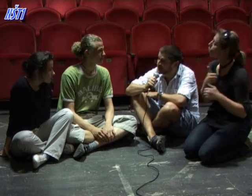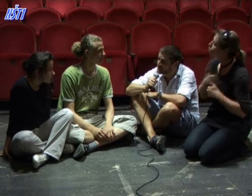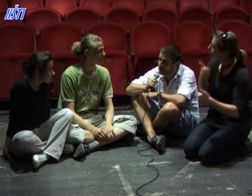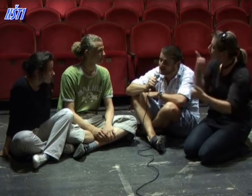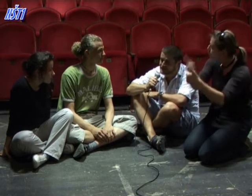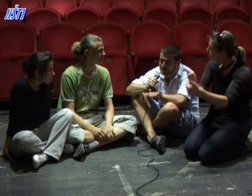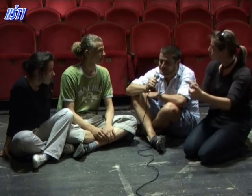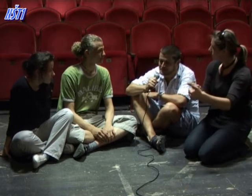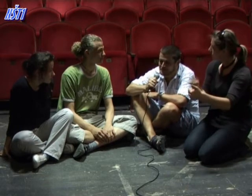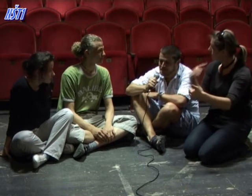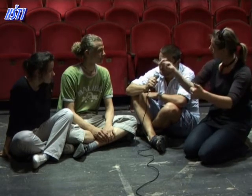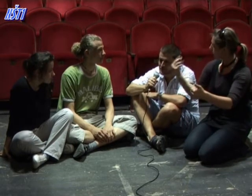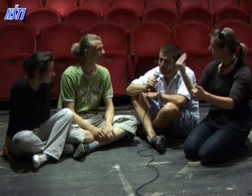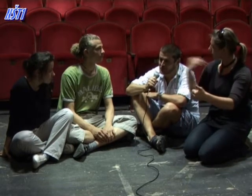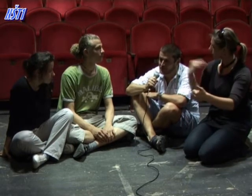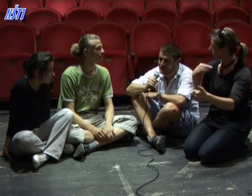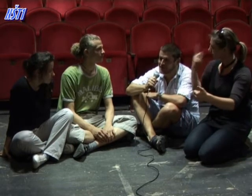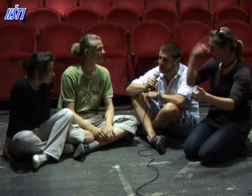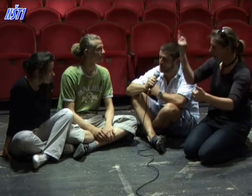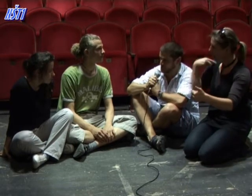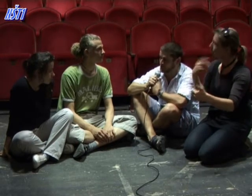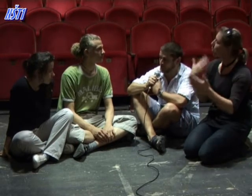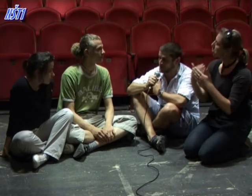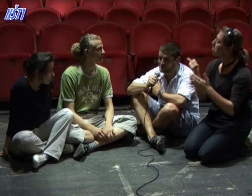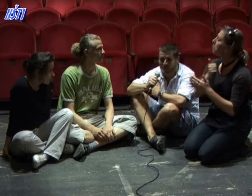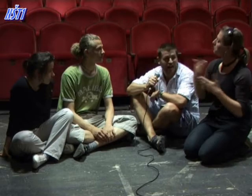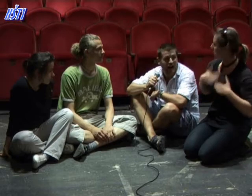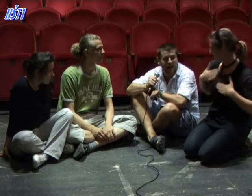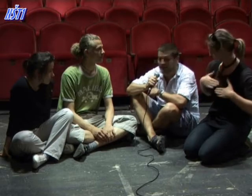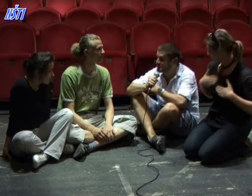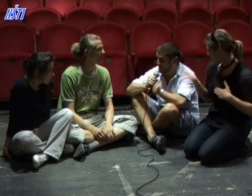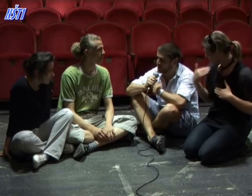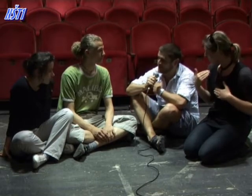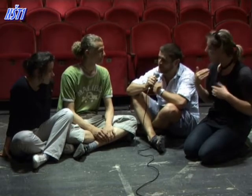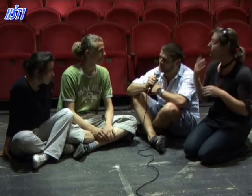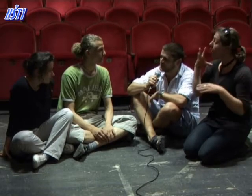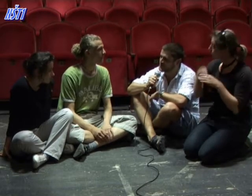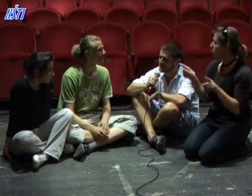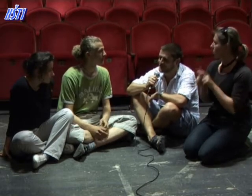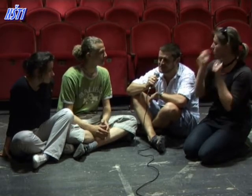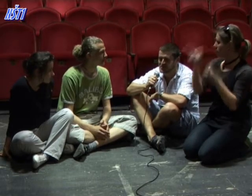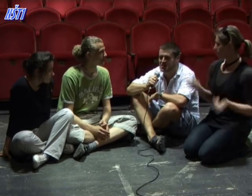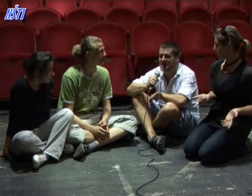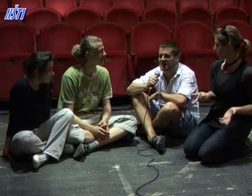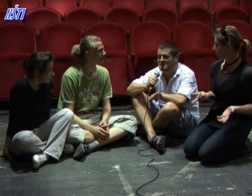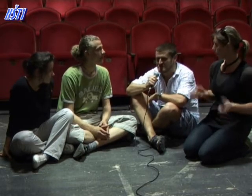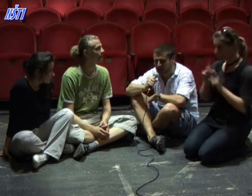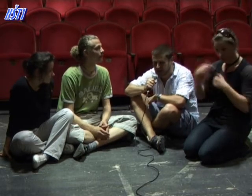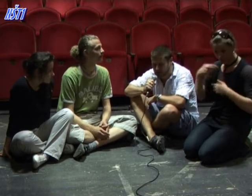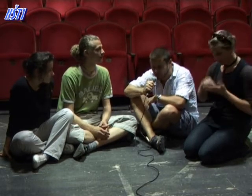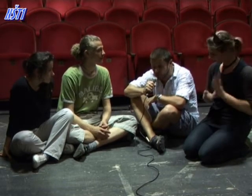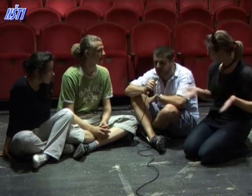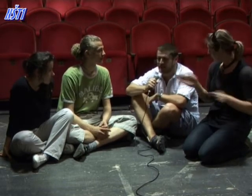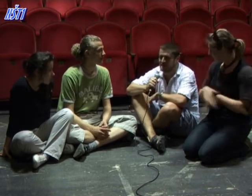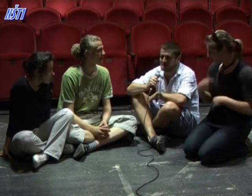tlumočit, tak mě to jednak potěšilo a jednak překvapilo, protože jsem si říkal,